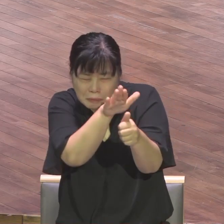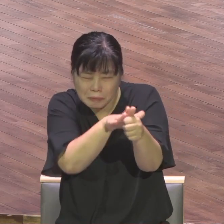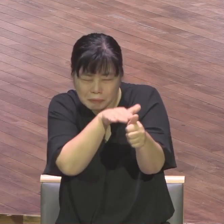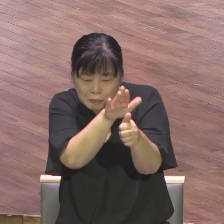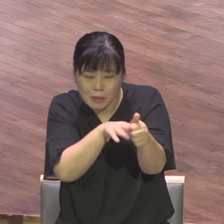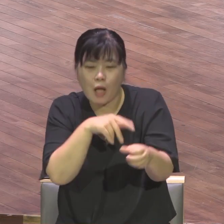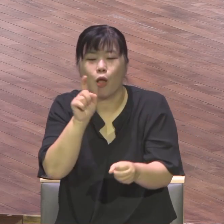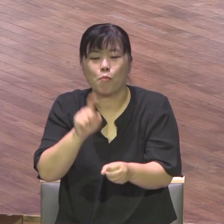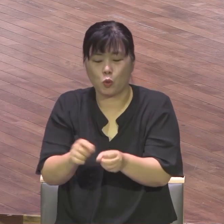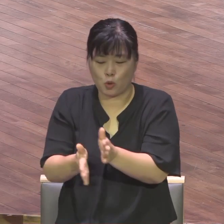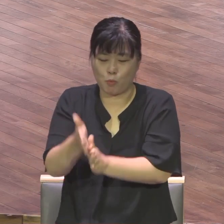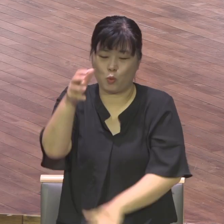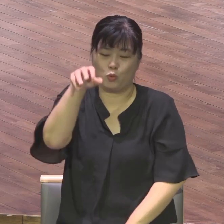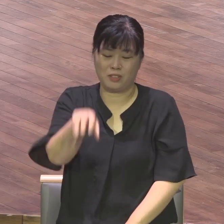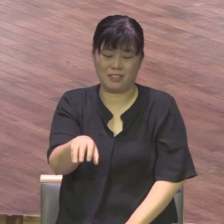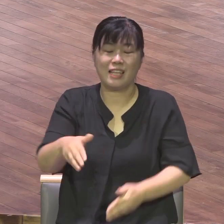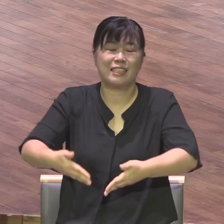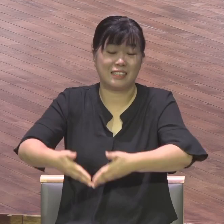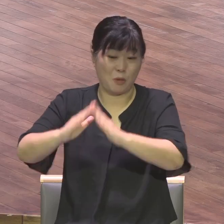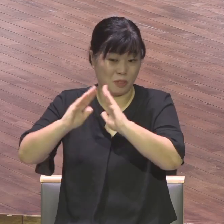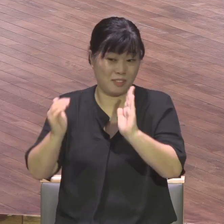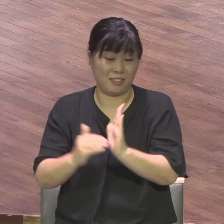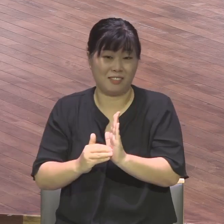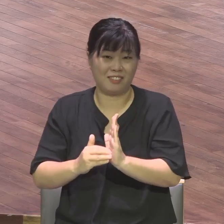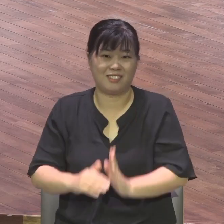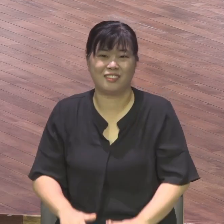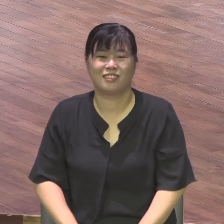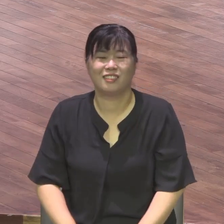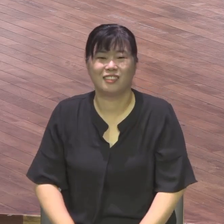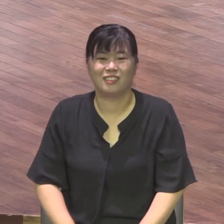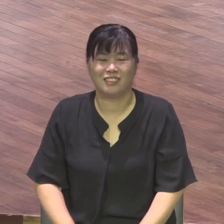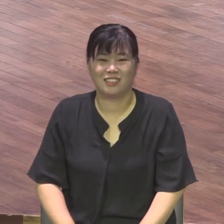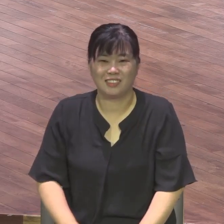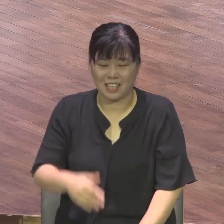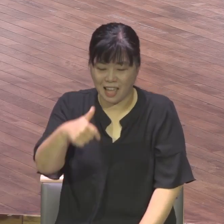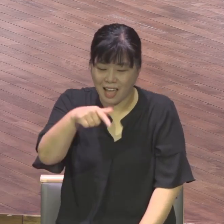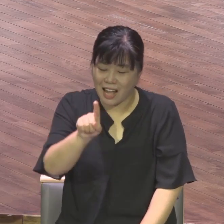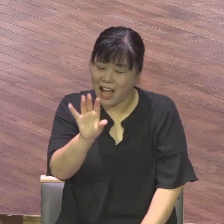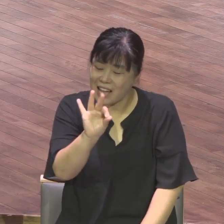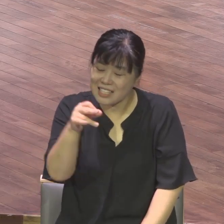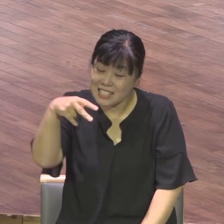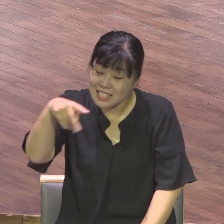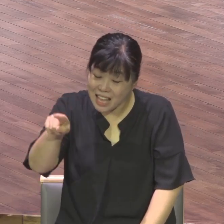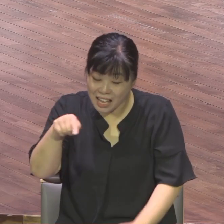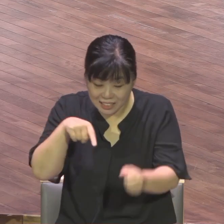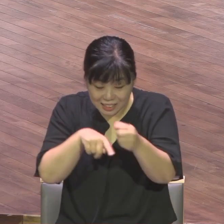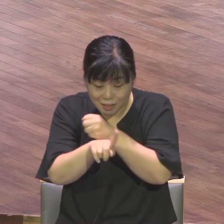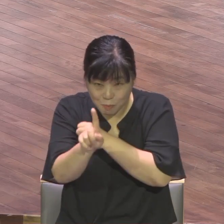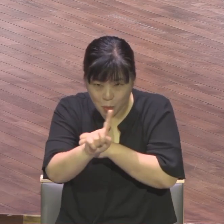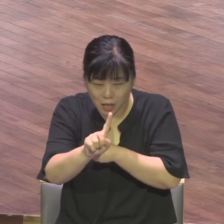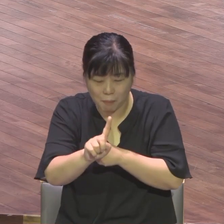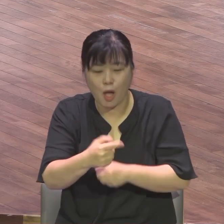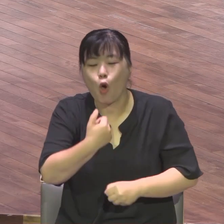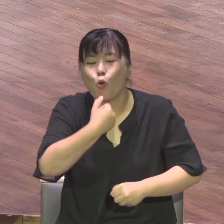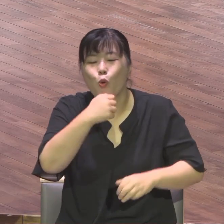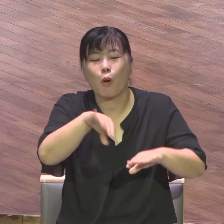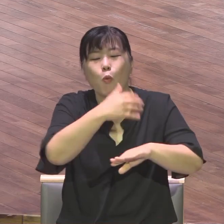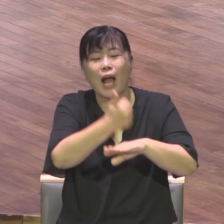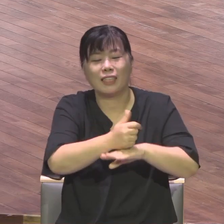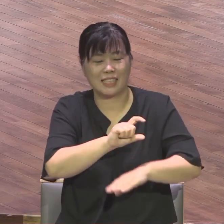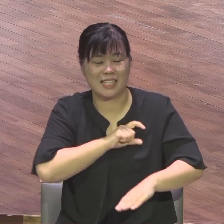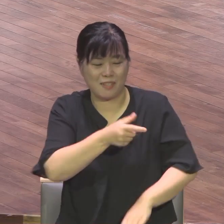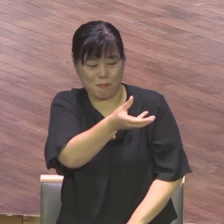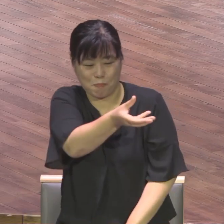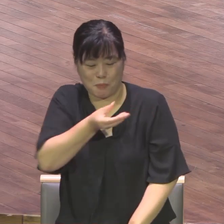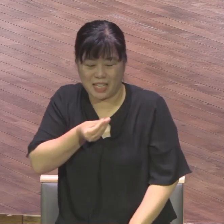뜻하는 가이사라로 지은 것입니다. 자, 이곳에는 로마 총독의 관저가 있었고 자연스럽게 그러니까